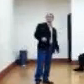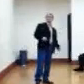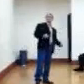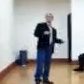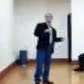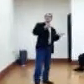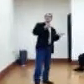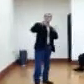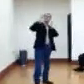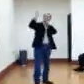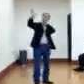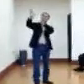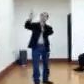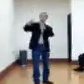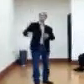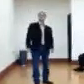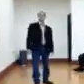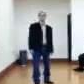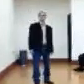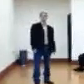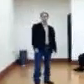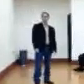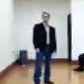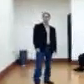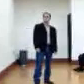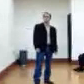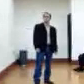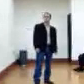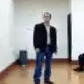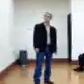¿Se puede operar desde la computadora? Por favor.